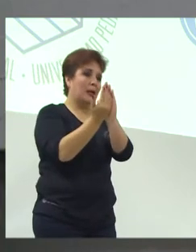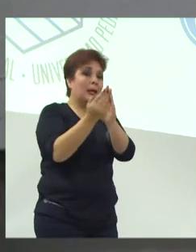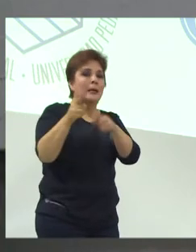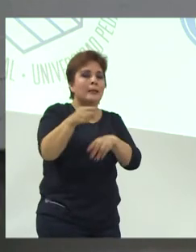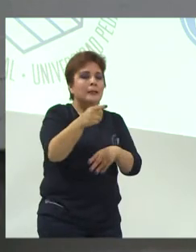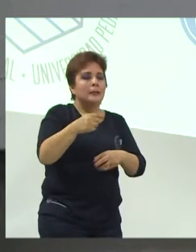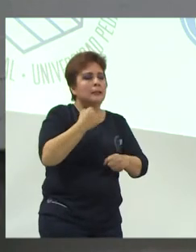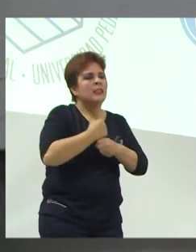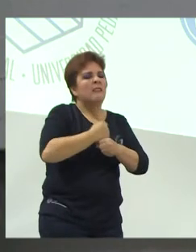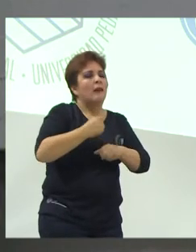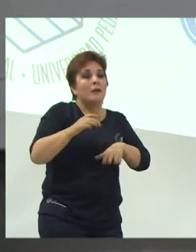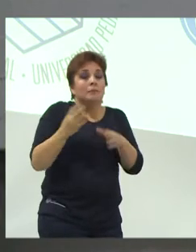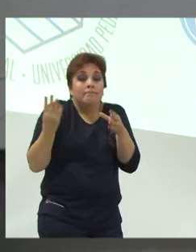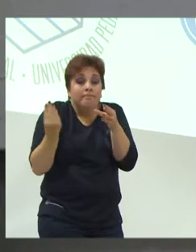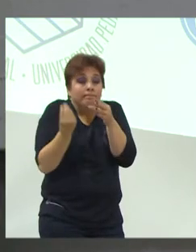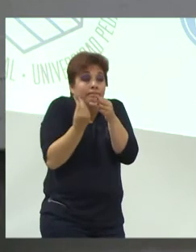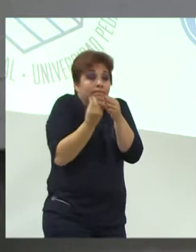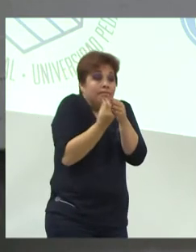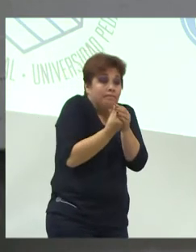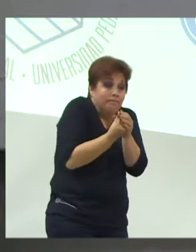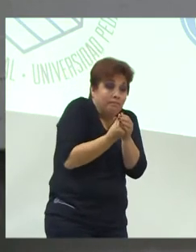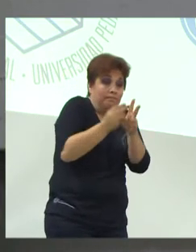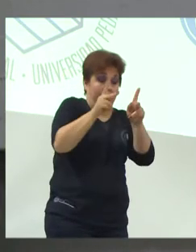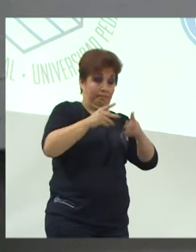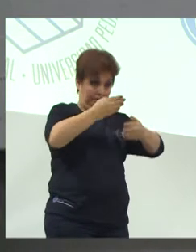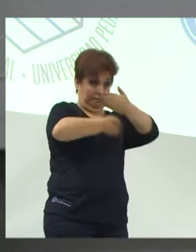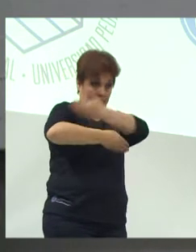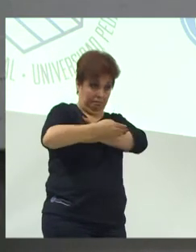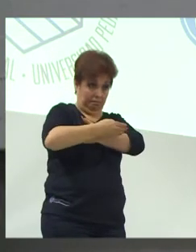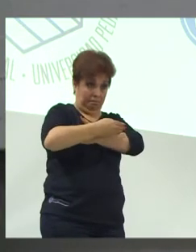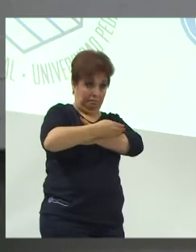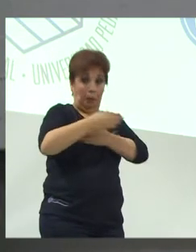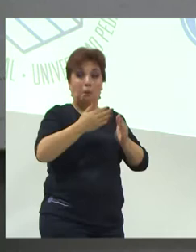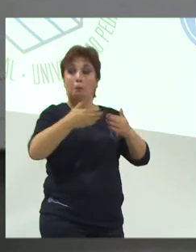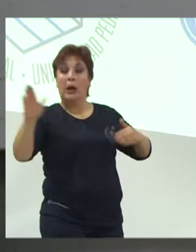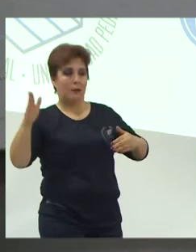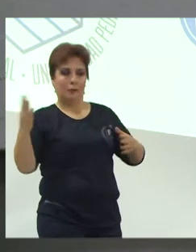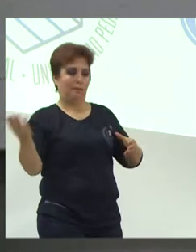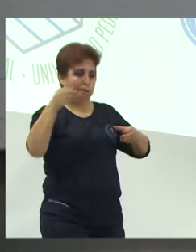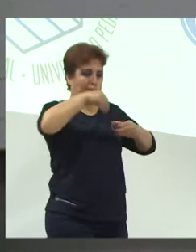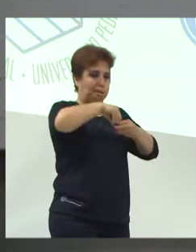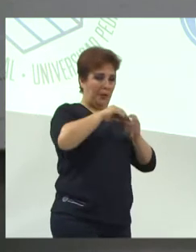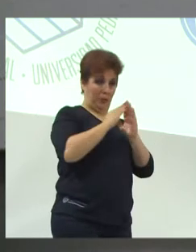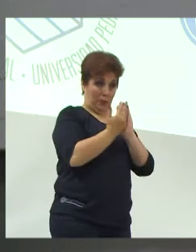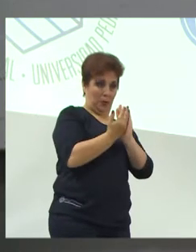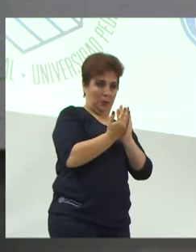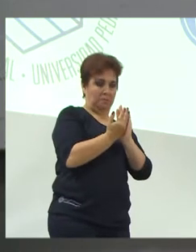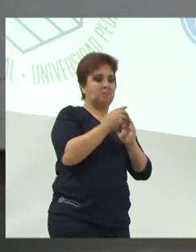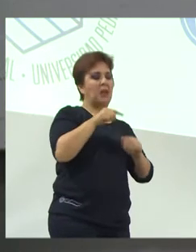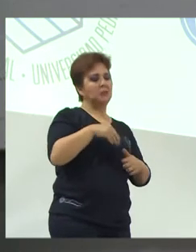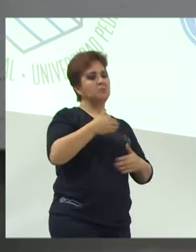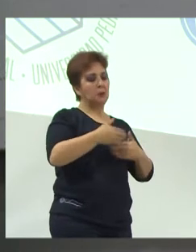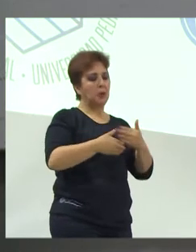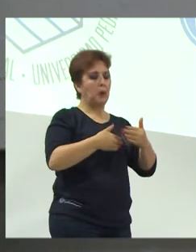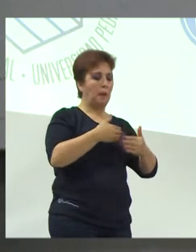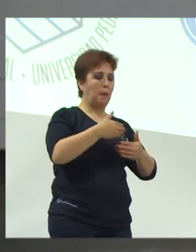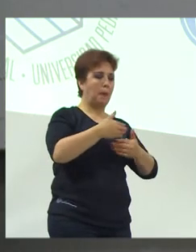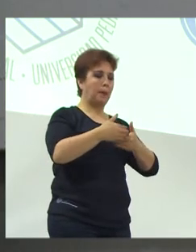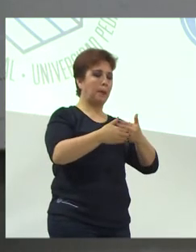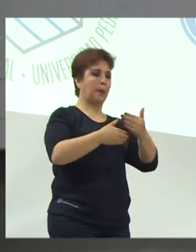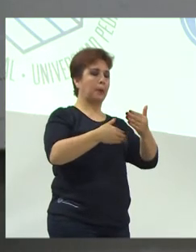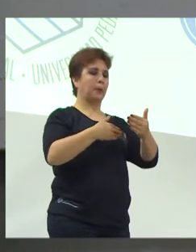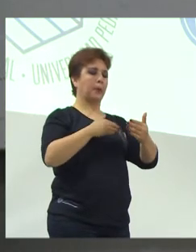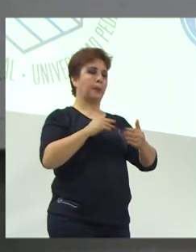personas con discapacidad a la institución educativa así se avanzó hasta la creación del